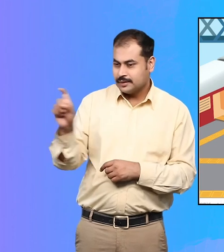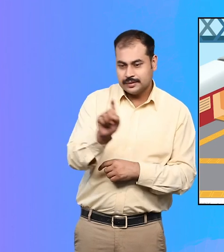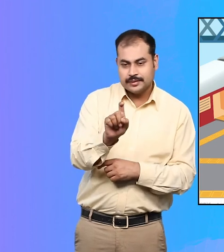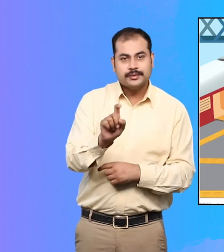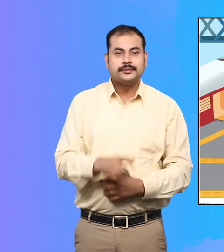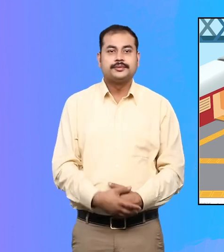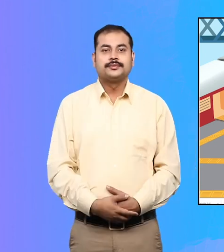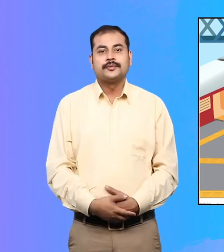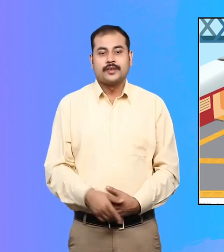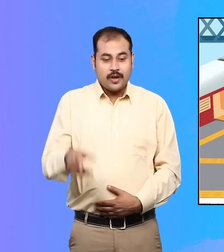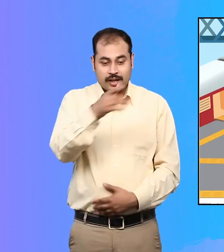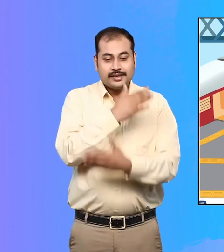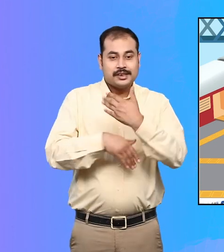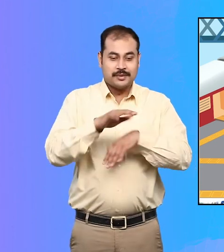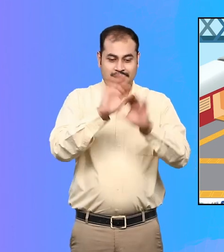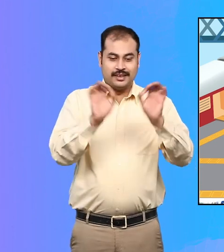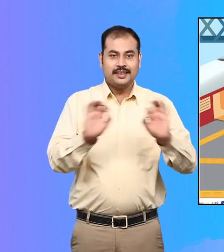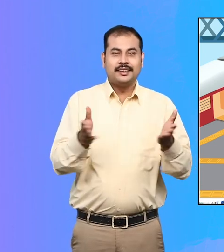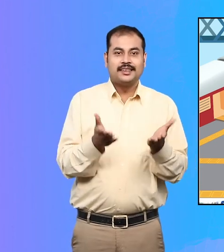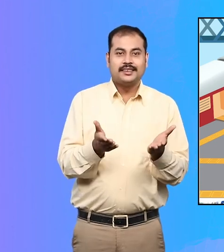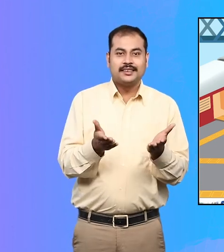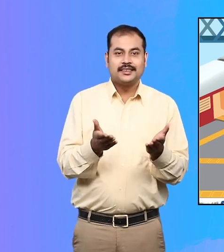खींचें और छोड़ें उत्तर-अ